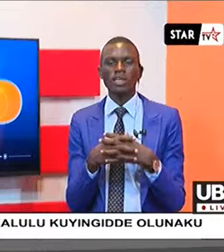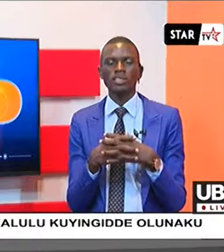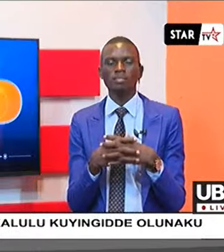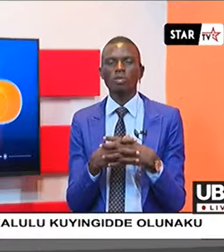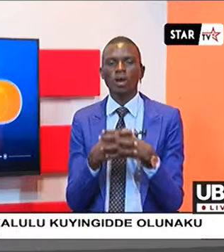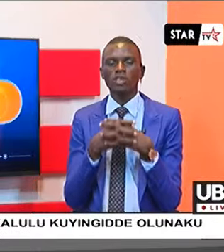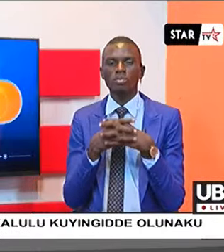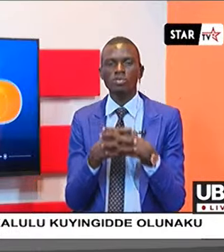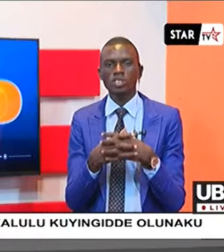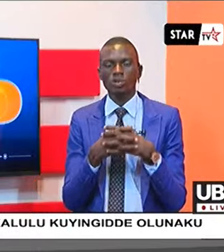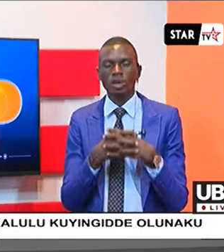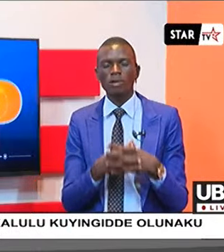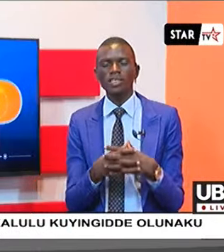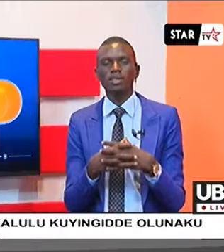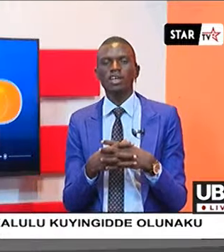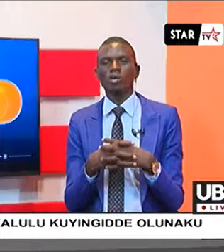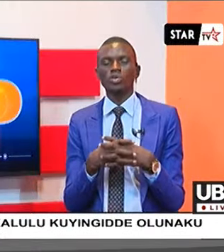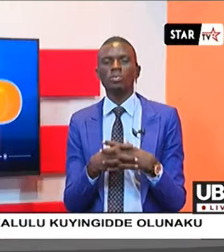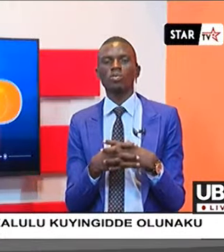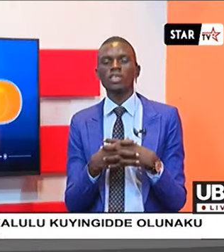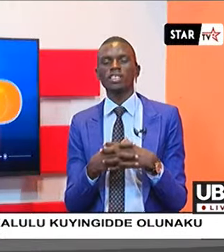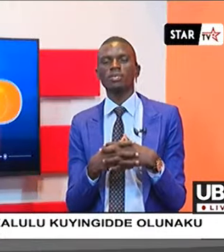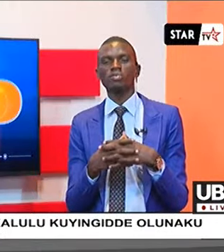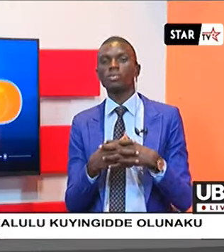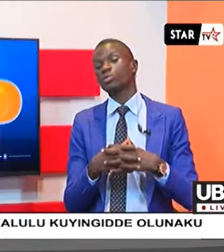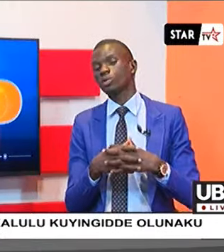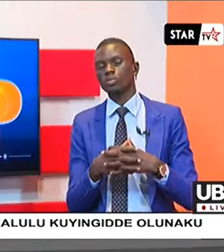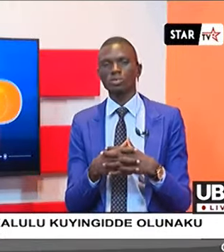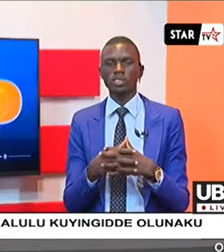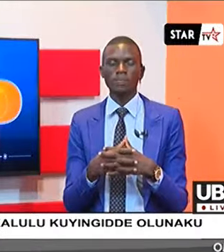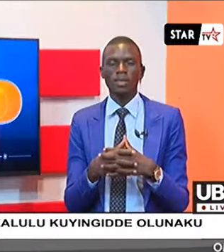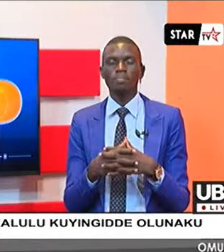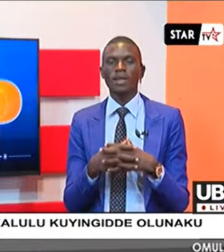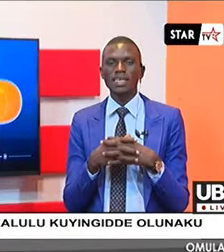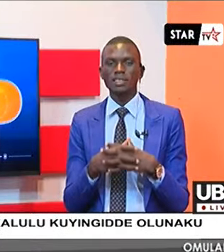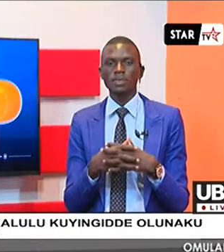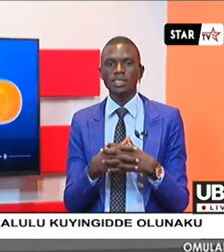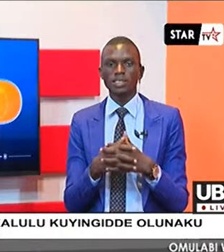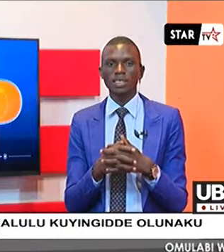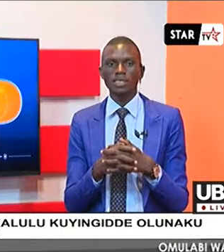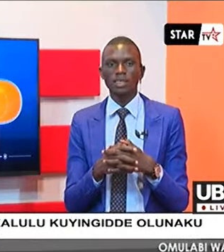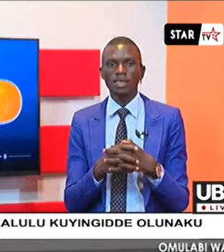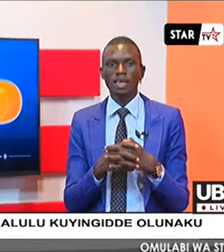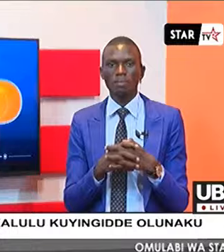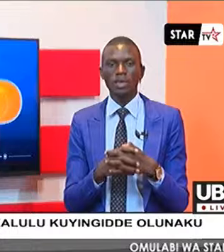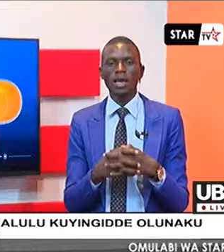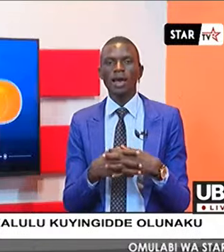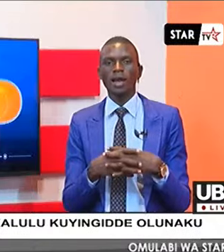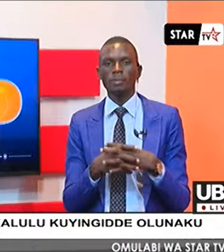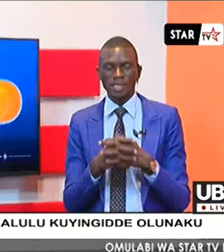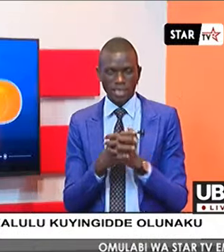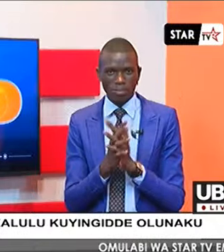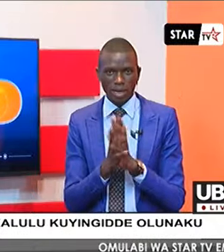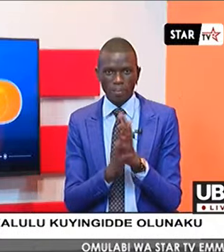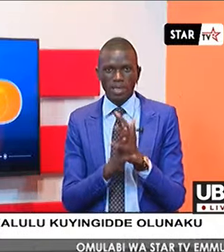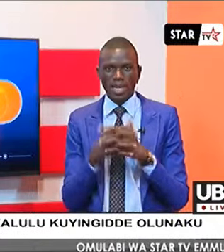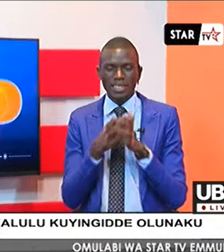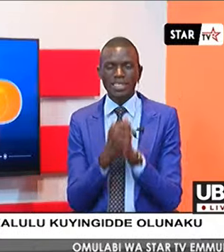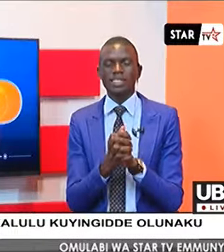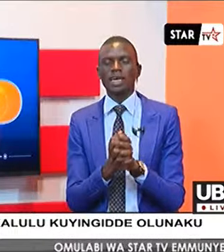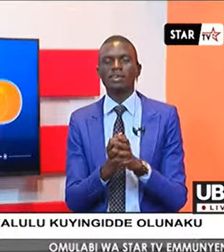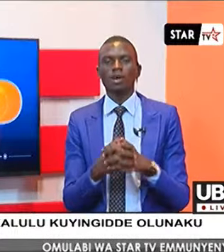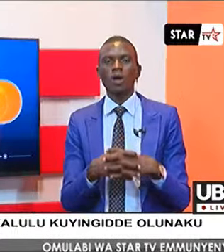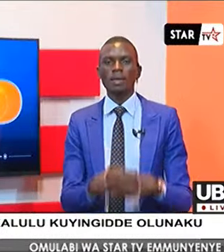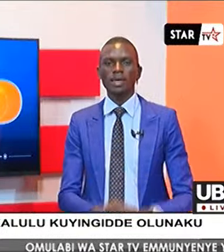nawali bakunganya obujulizi wano nawali okusobola okuleeta ebintu ebijjudde bulungi bannansi besige embeera nga bwetambula kati